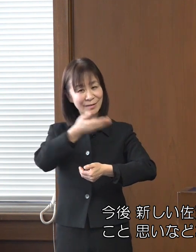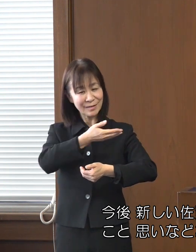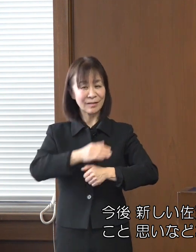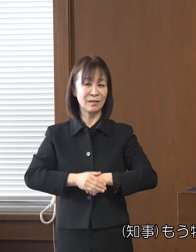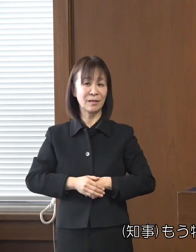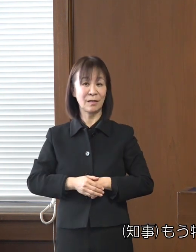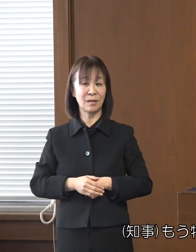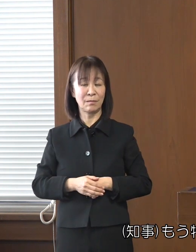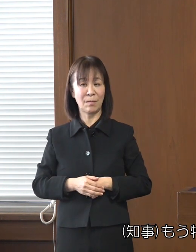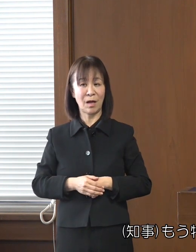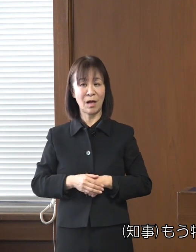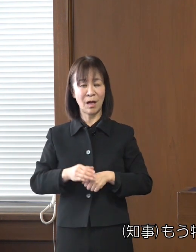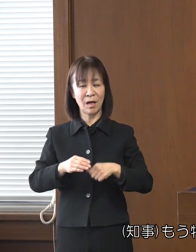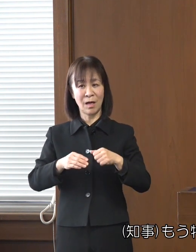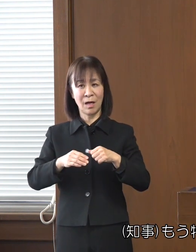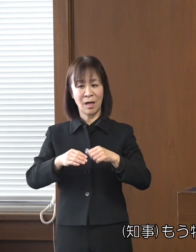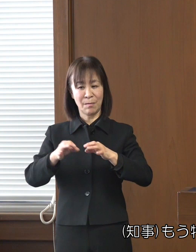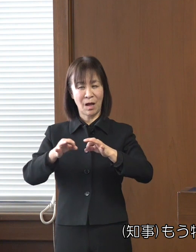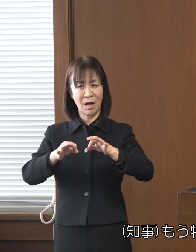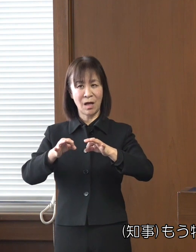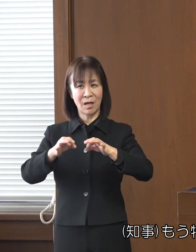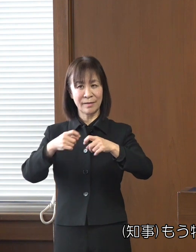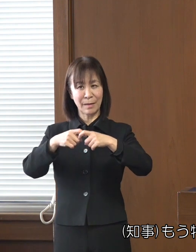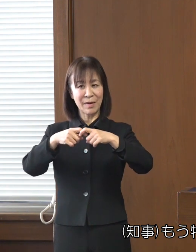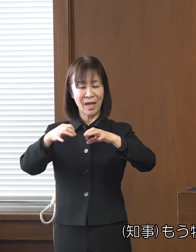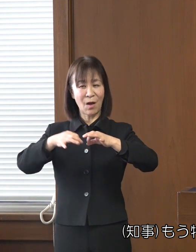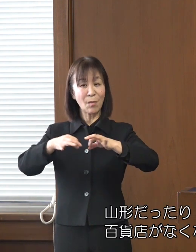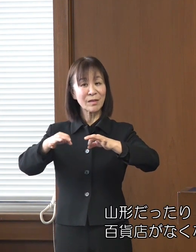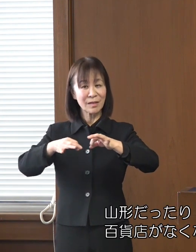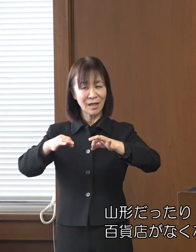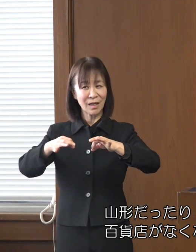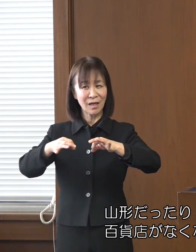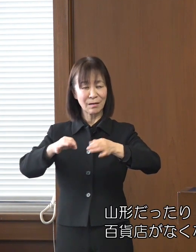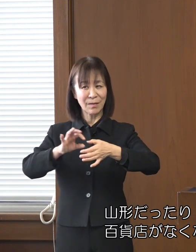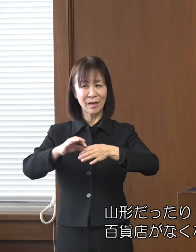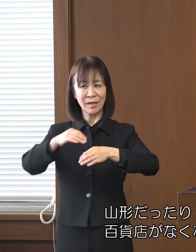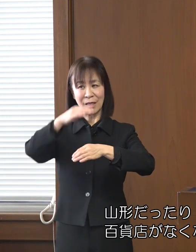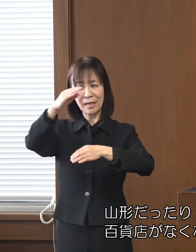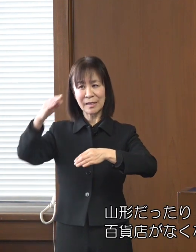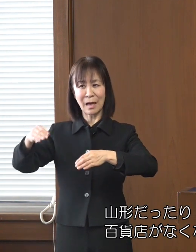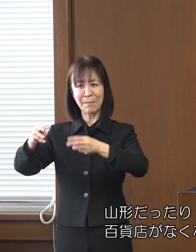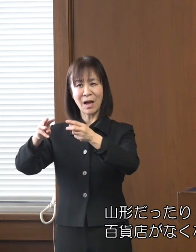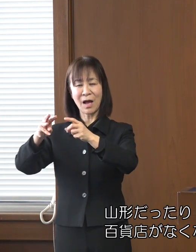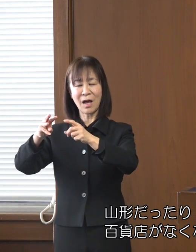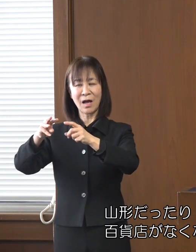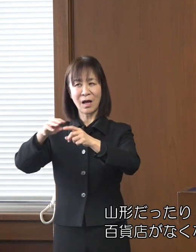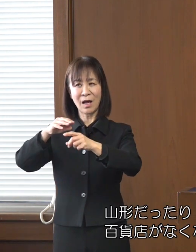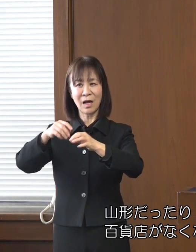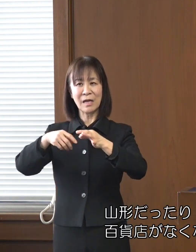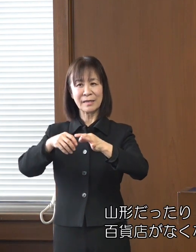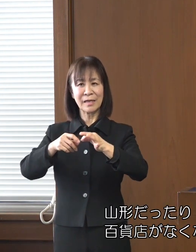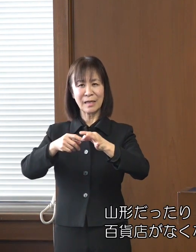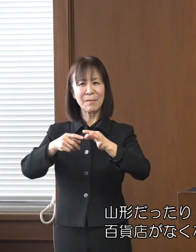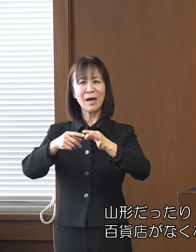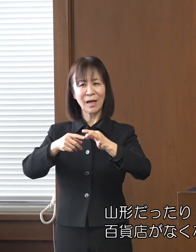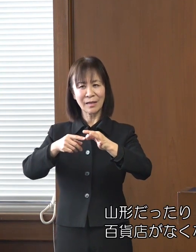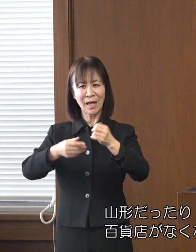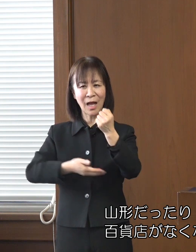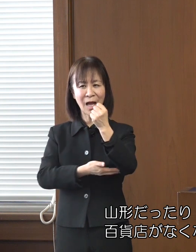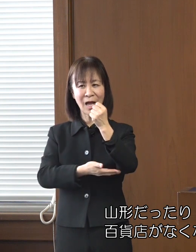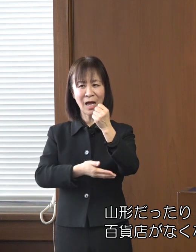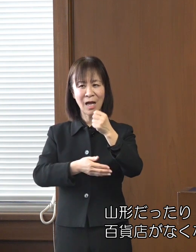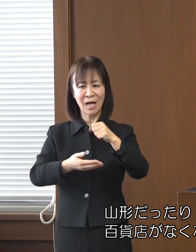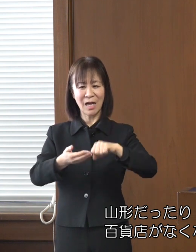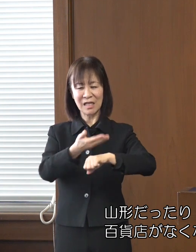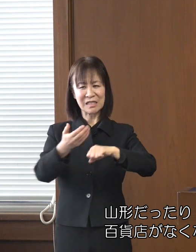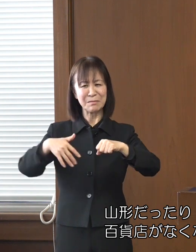はい、もう特に百貨店に関して言えば、まあ、山形だったり徳島だったり島根だったり百貨店がなくなるっていう